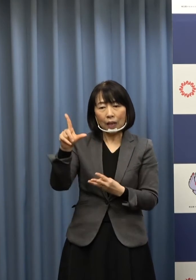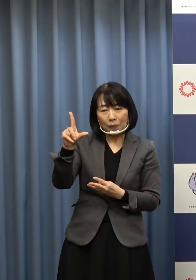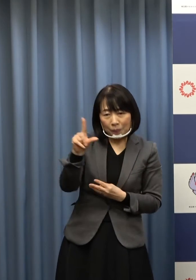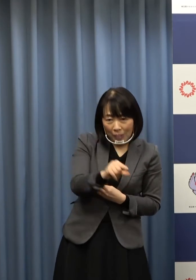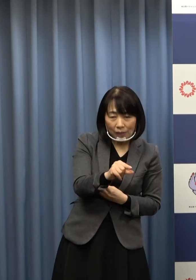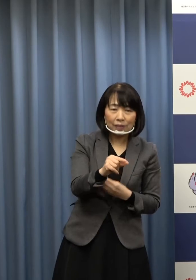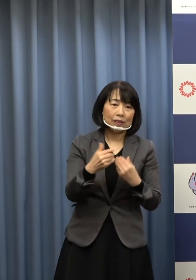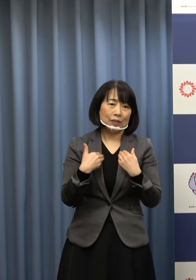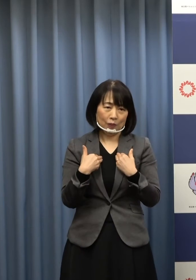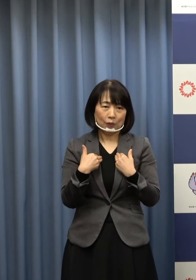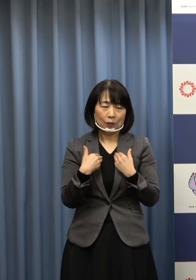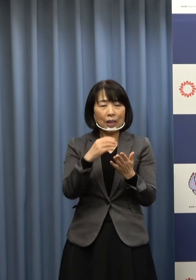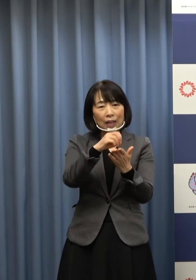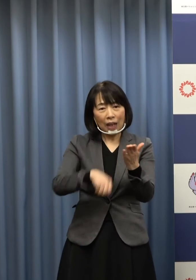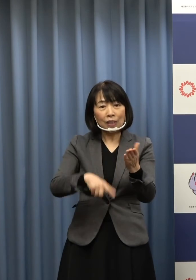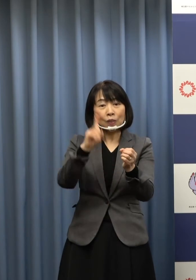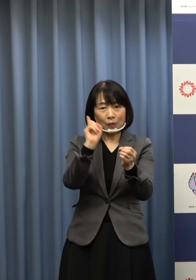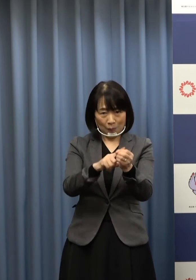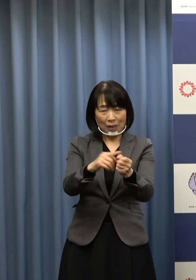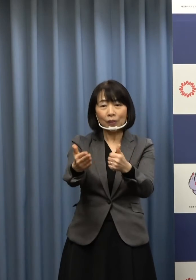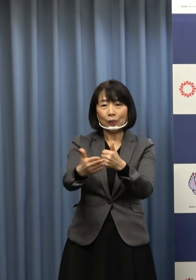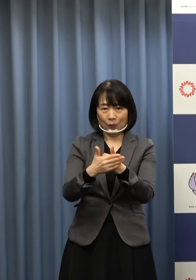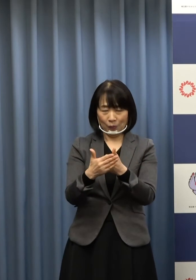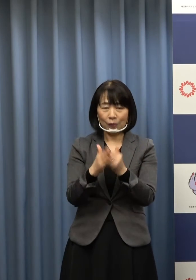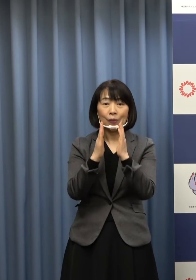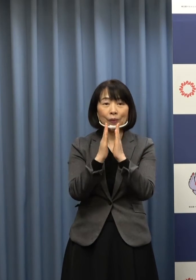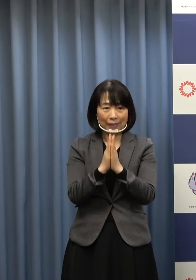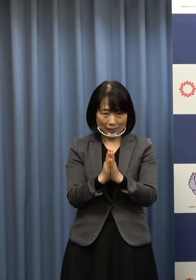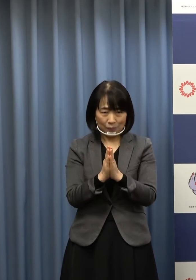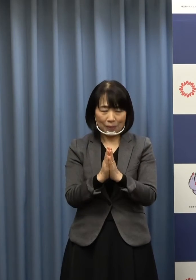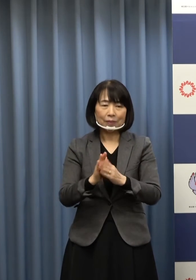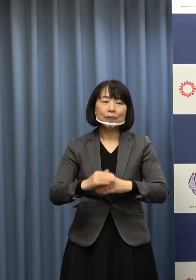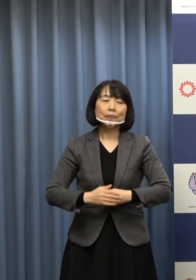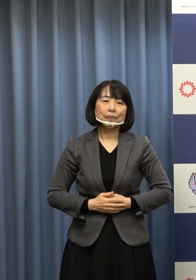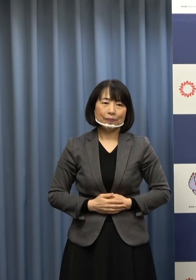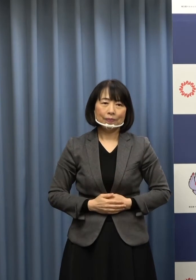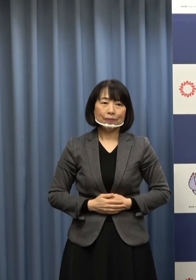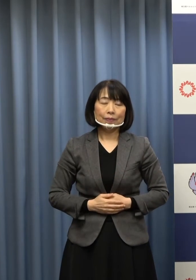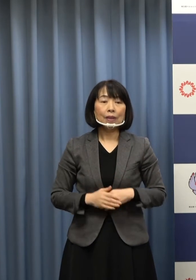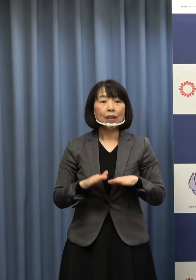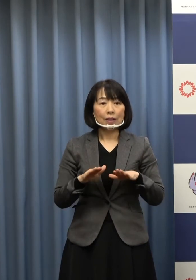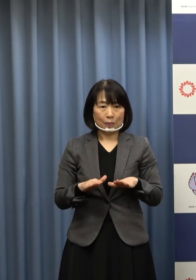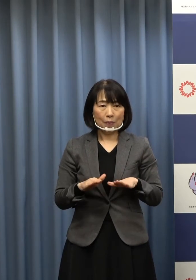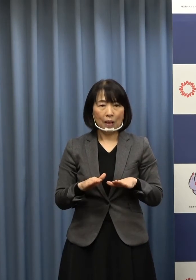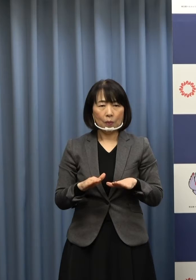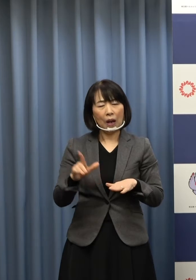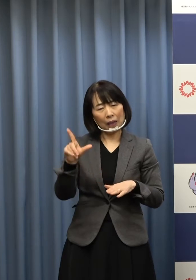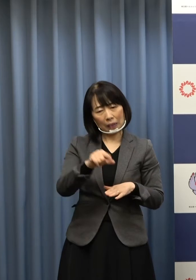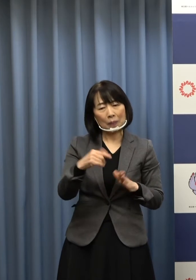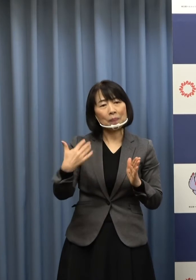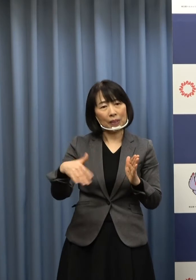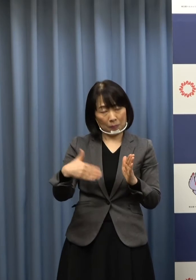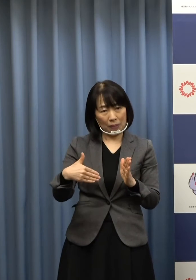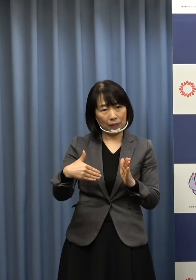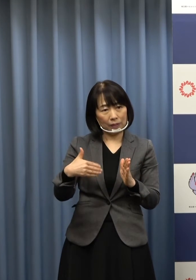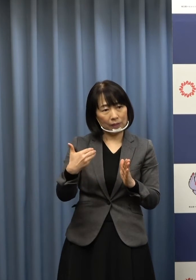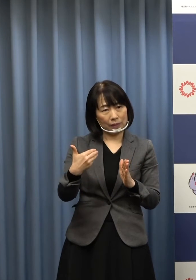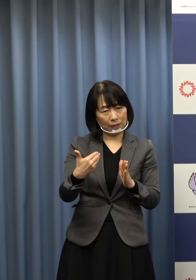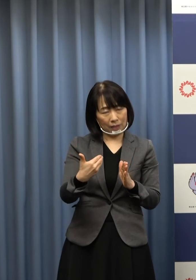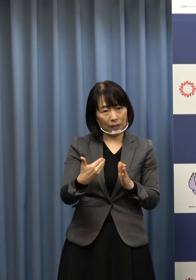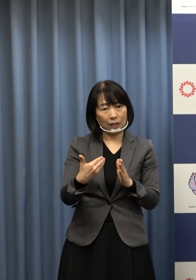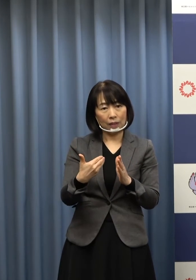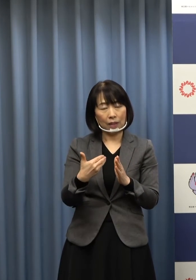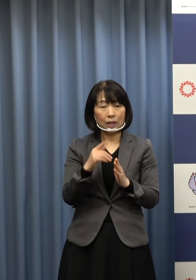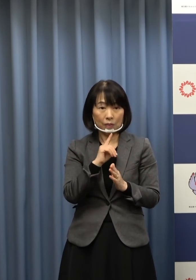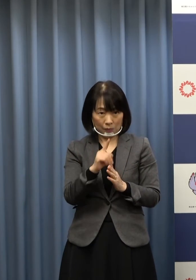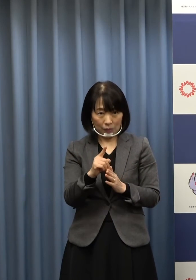、ぜひ解除したいのでご協力をお願いしたいと思います。 今の楽観できる状況ないというのは、解除できるかどうか楽観